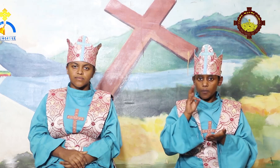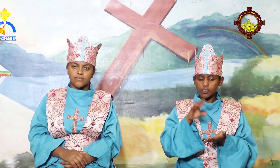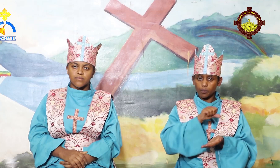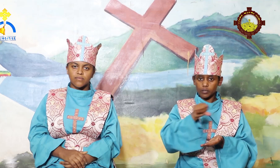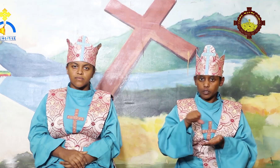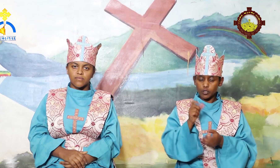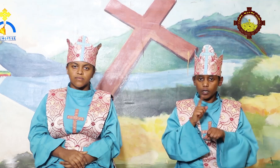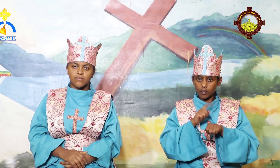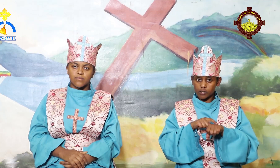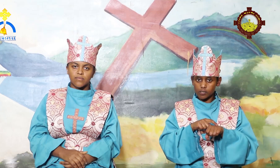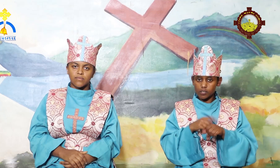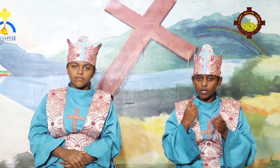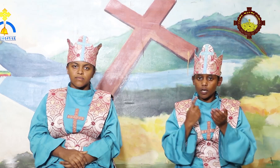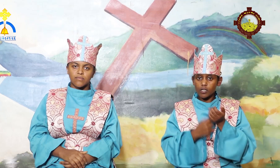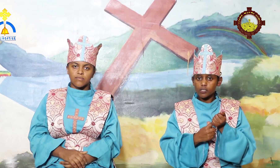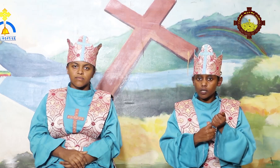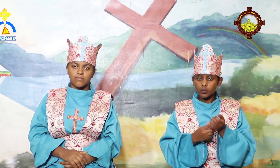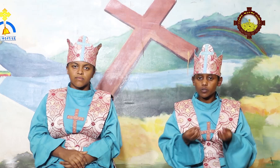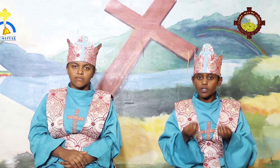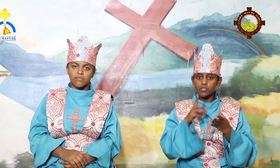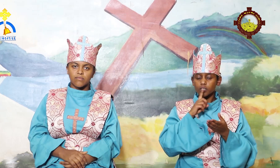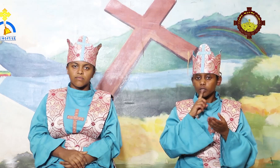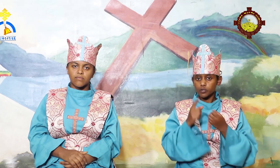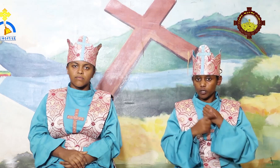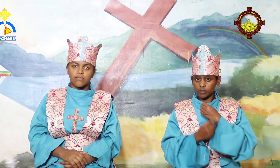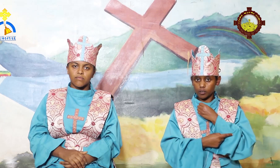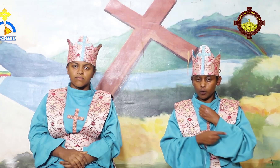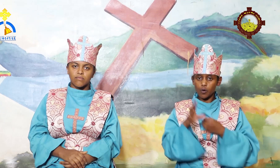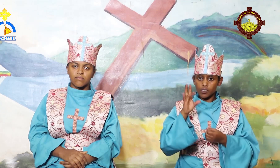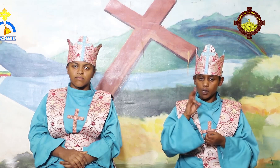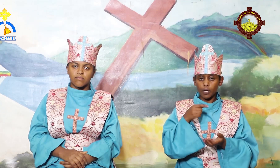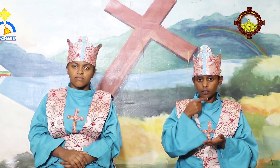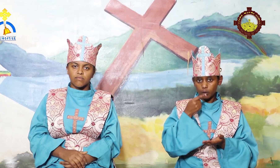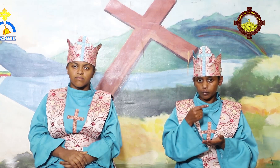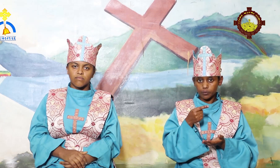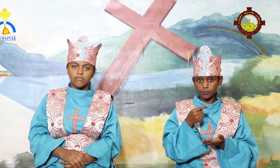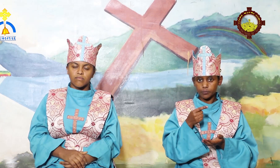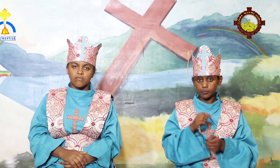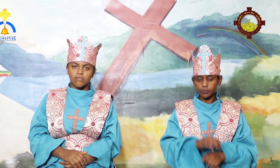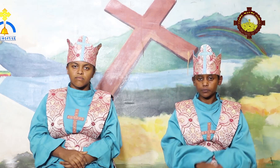በቆረስኩት በ7 እንጀራስ ጊዜ ያነሳችሁት ስንት ቅርጫት ነው? 7 አሉት።